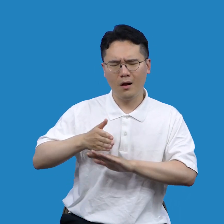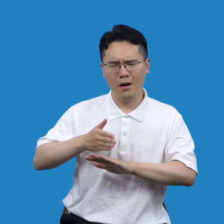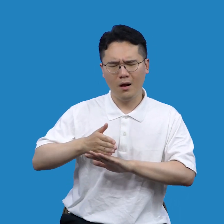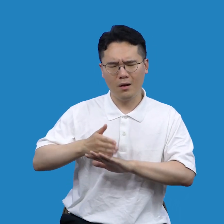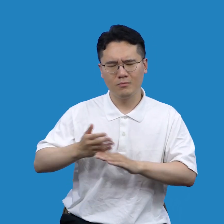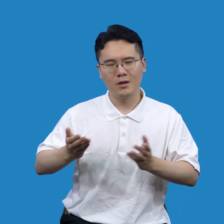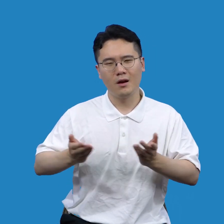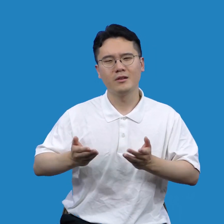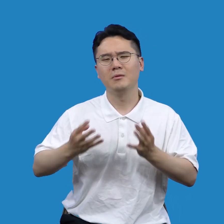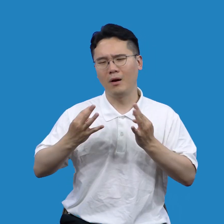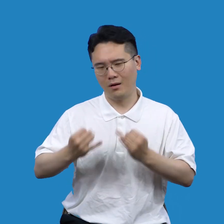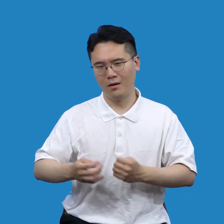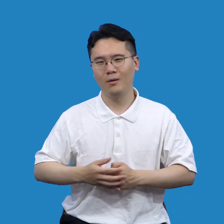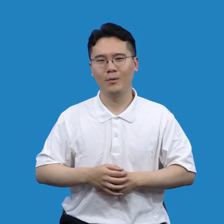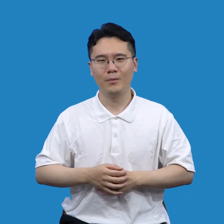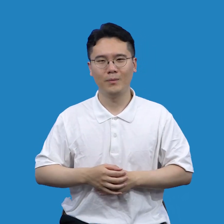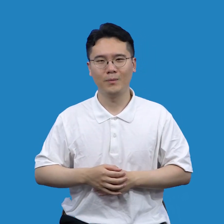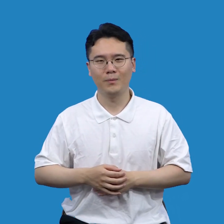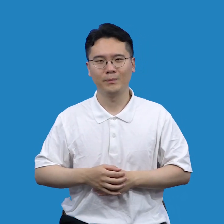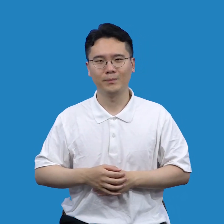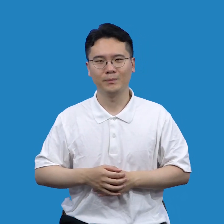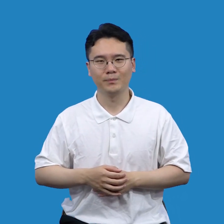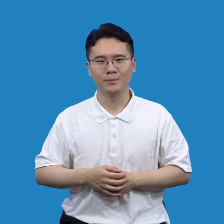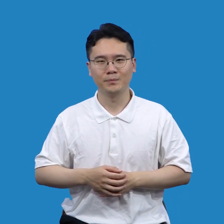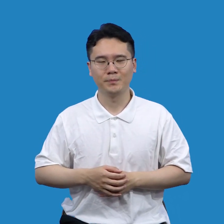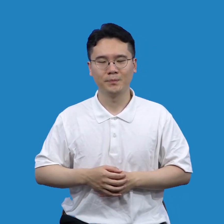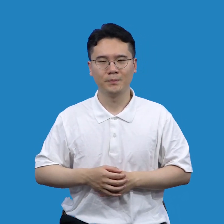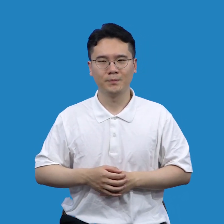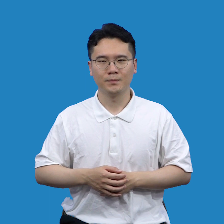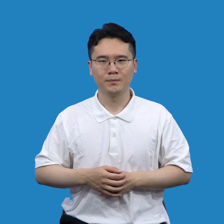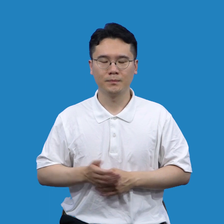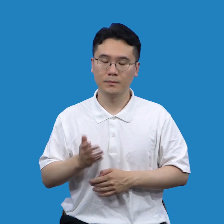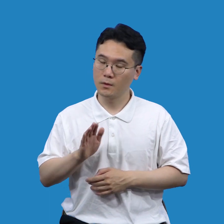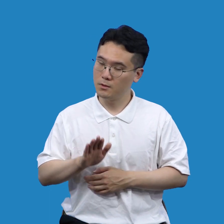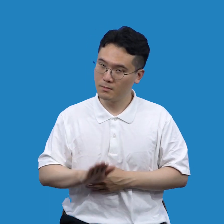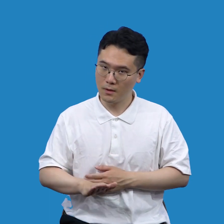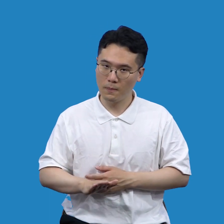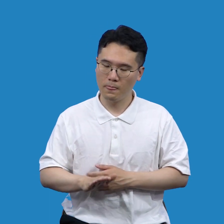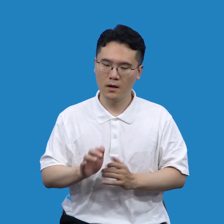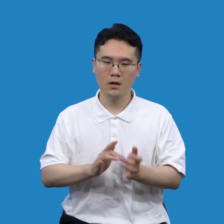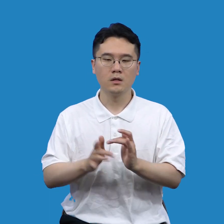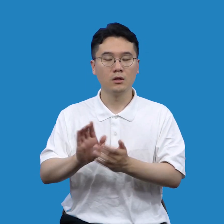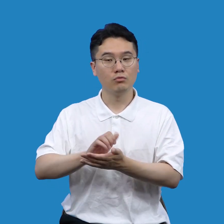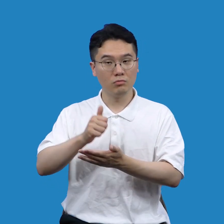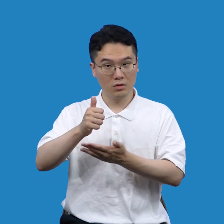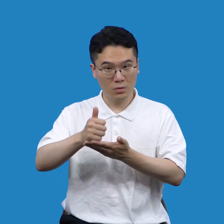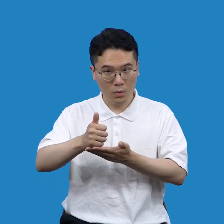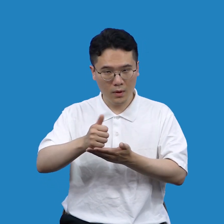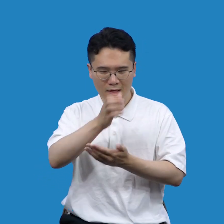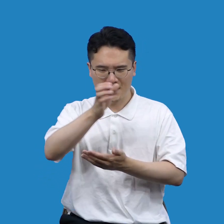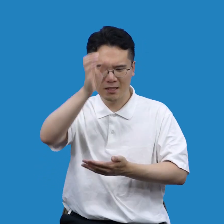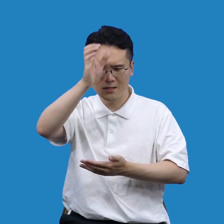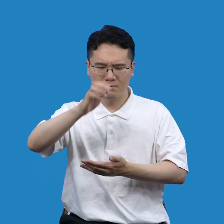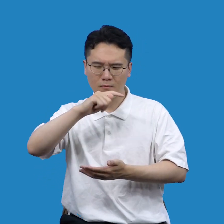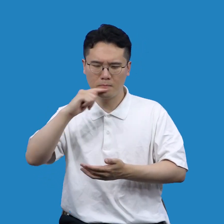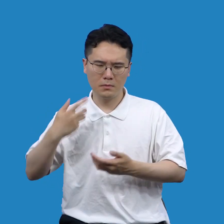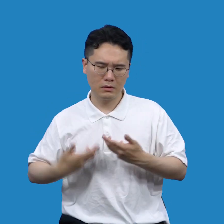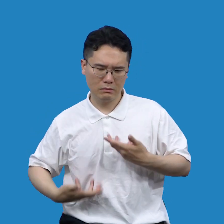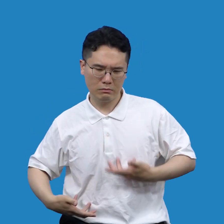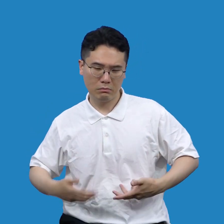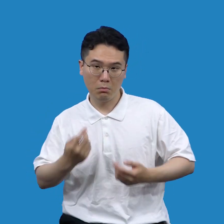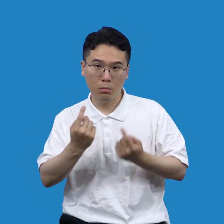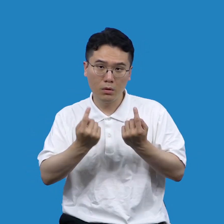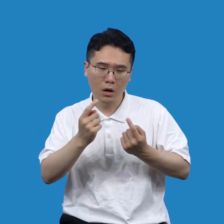있습니까? 여러분, 하지만 예수 그리스도의 십자가의 피 흘리심보다 더 감사할